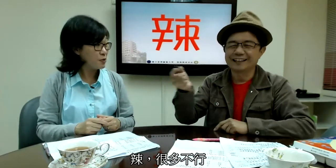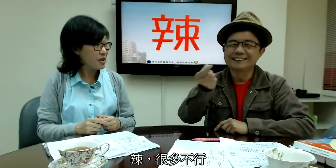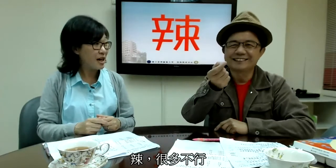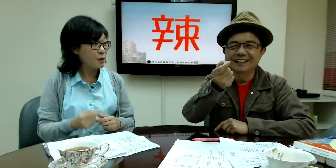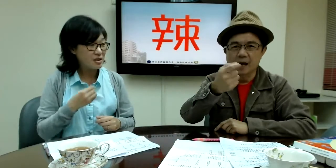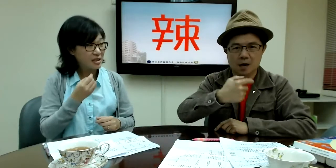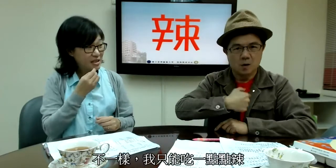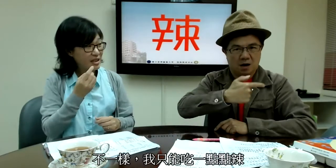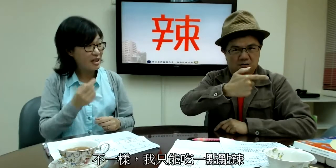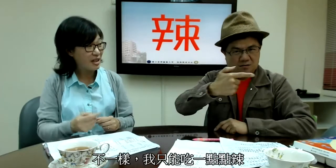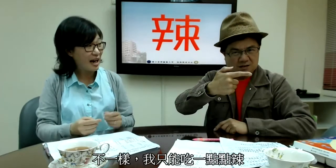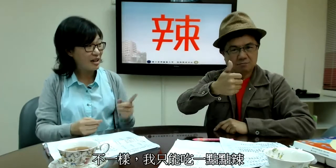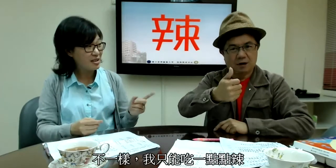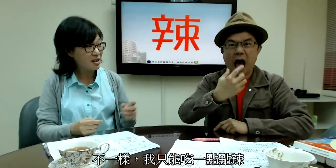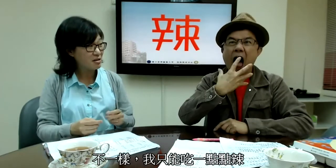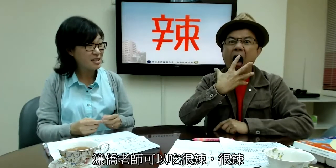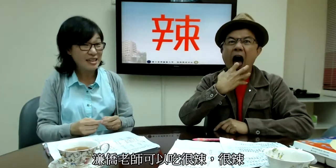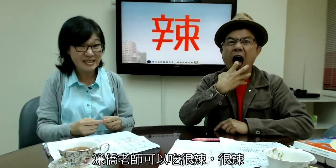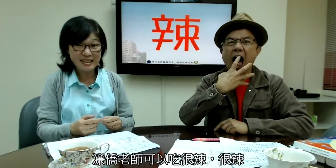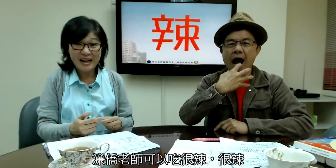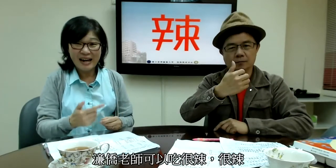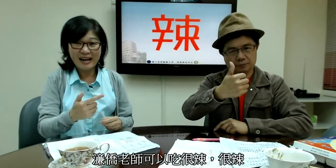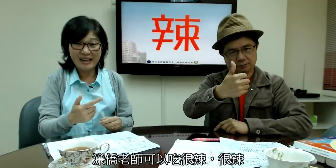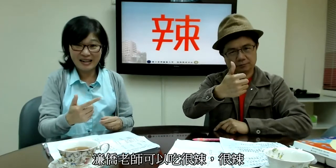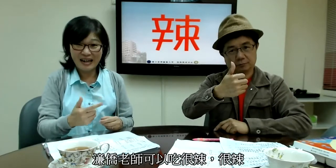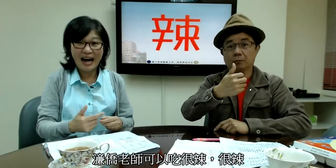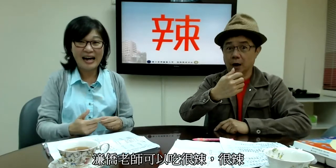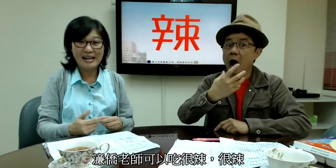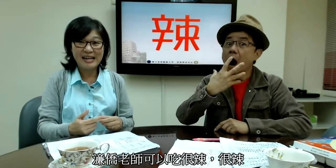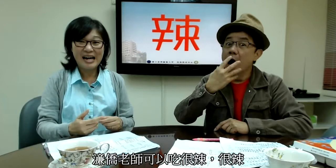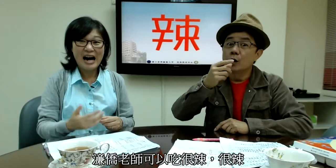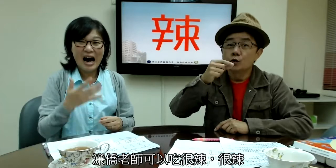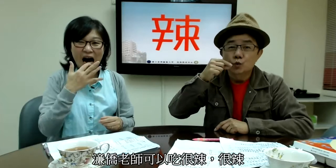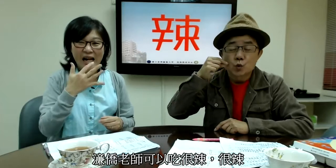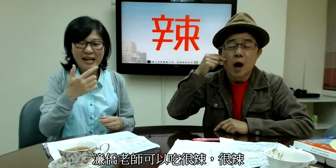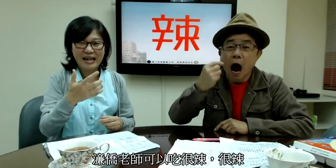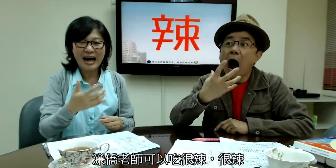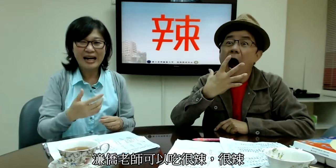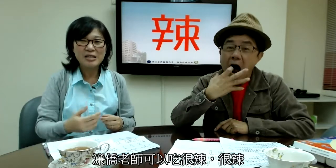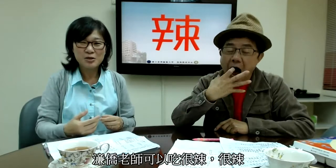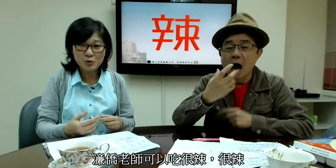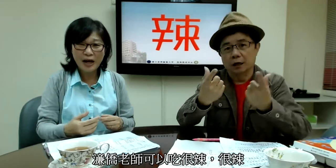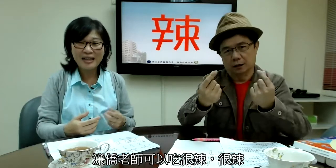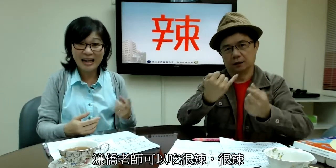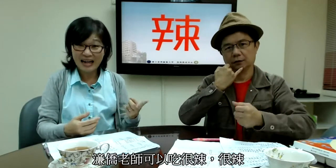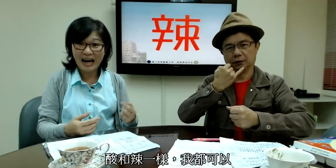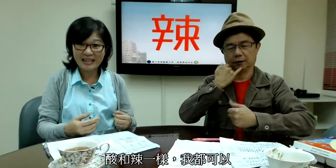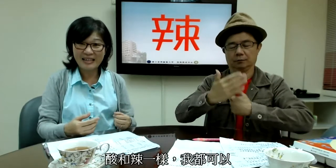样，我只能吃一点点辣。连娇老师可以吃很辣。很辣，酸和辣一样，